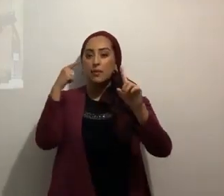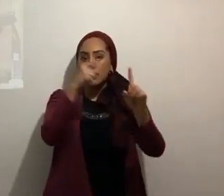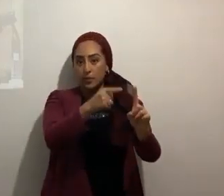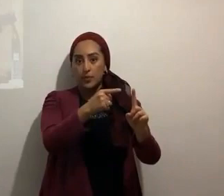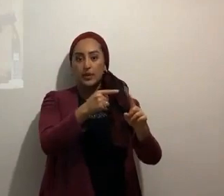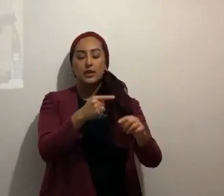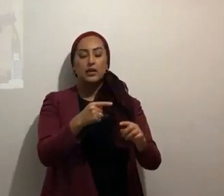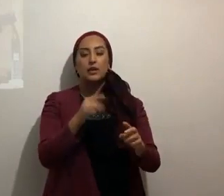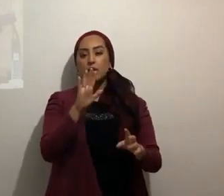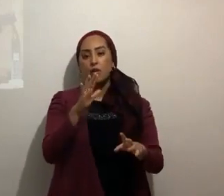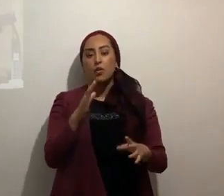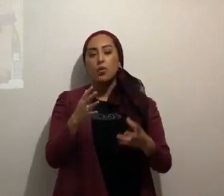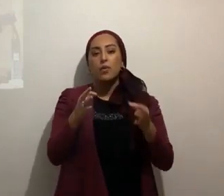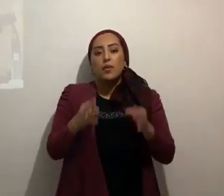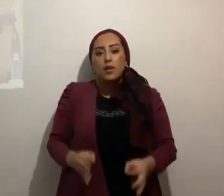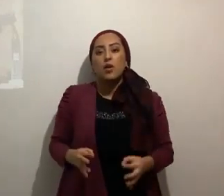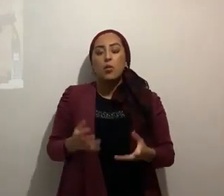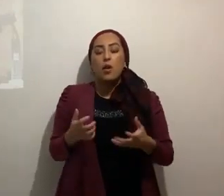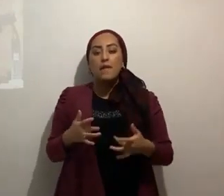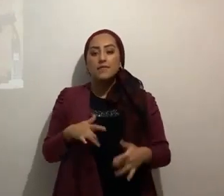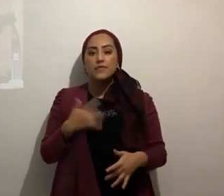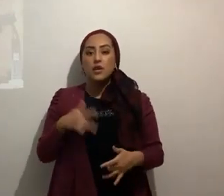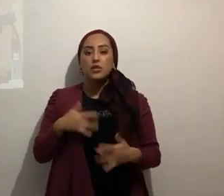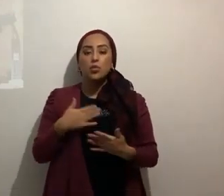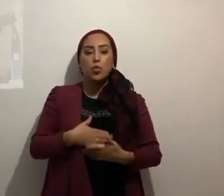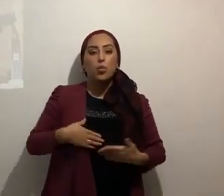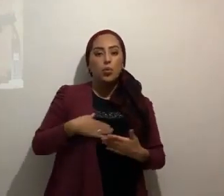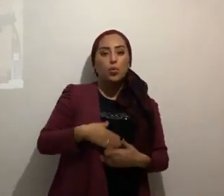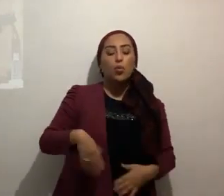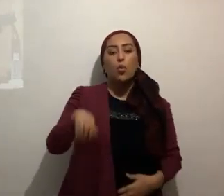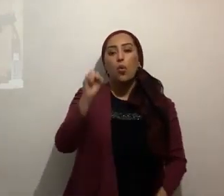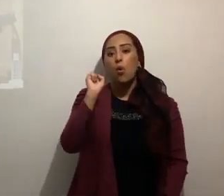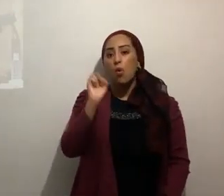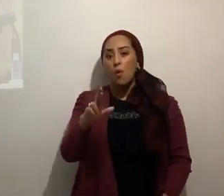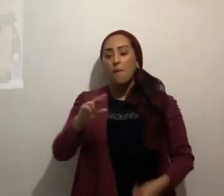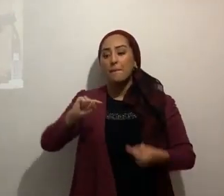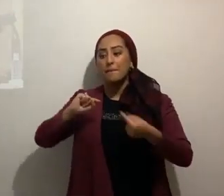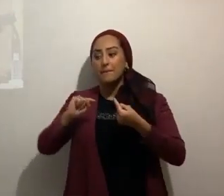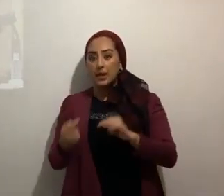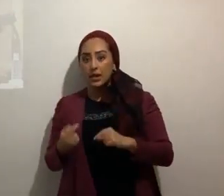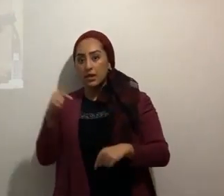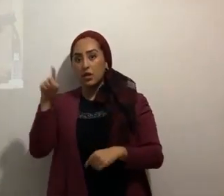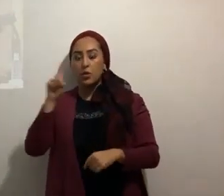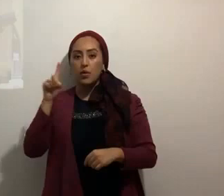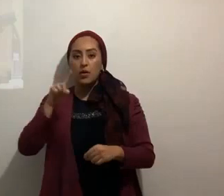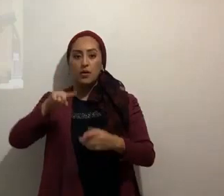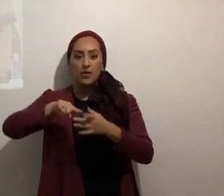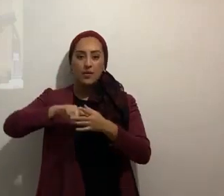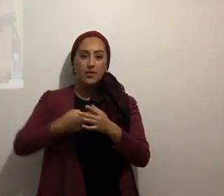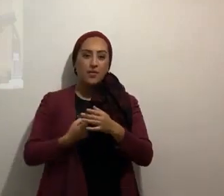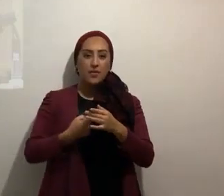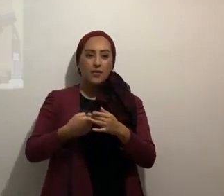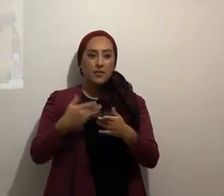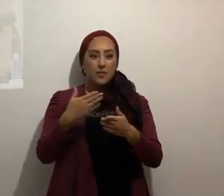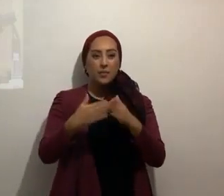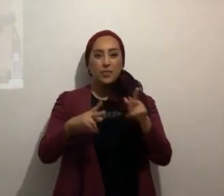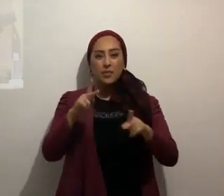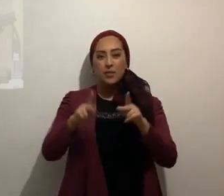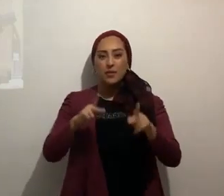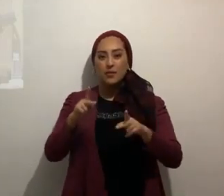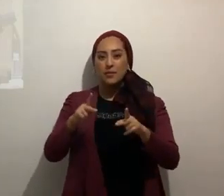la intención de sentir placer o dolor, y es ahí donde entra el masoquismo y